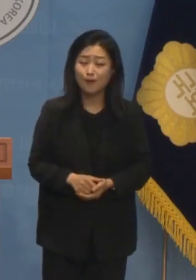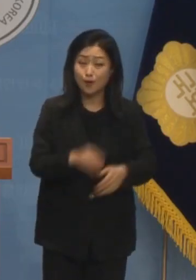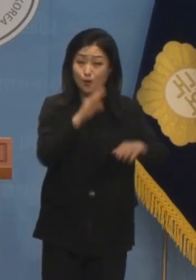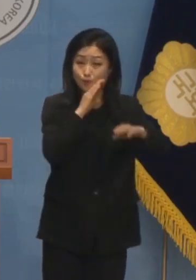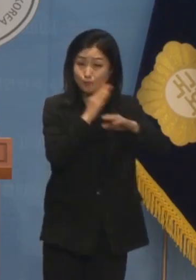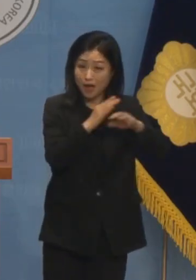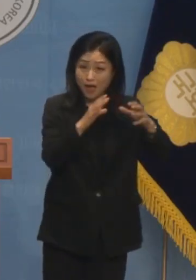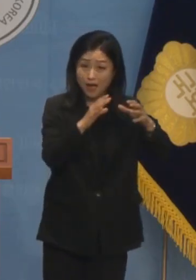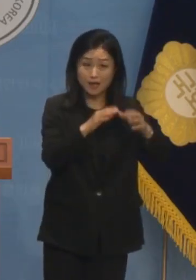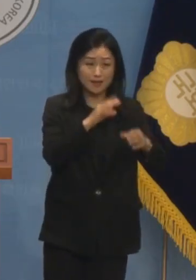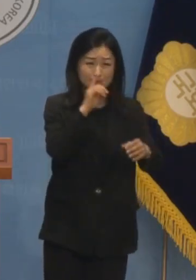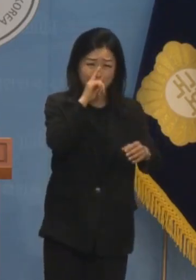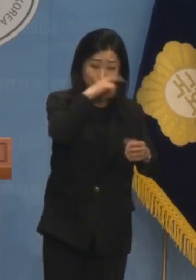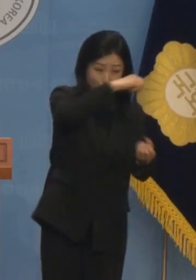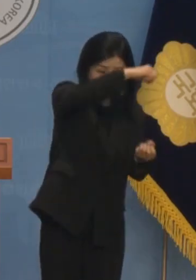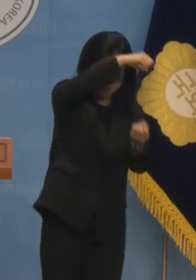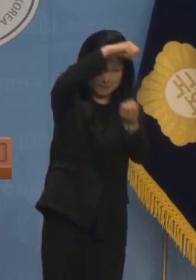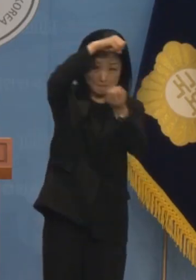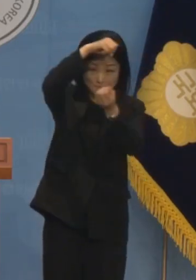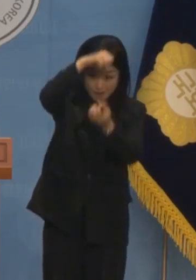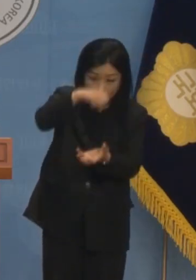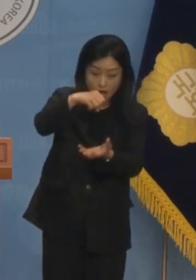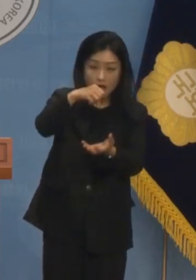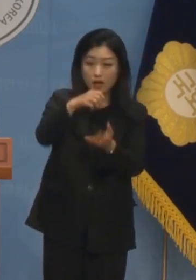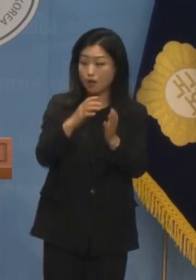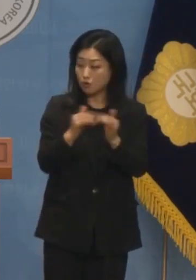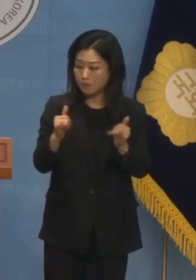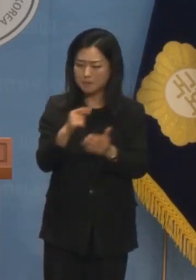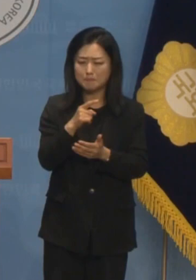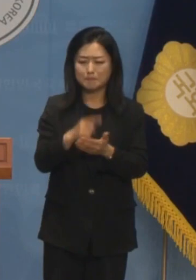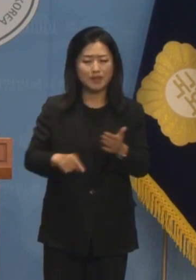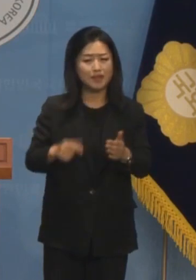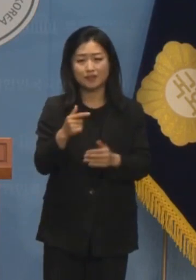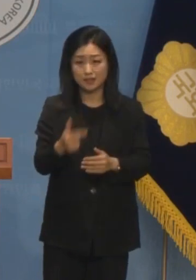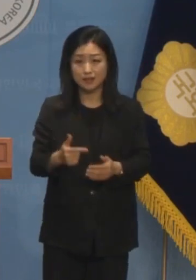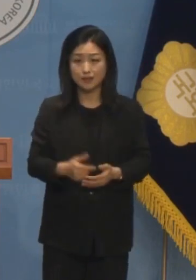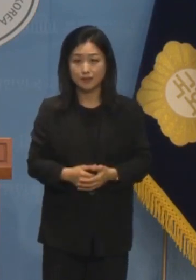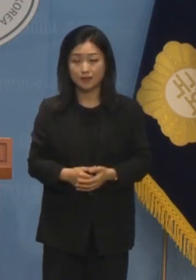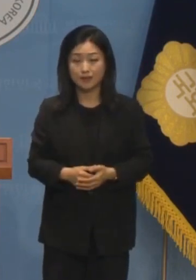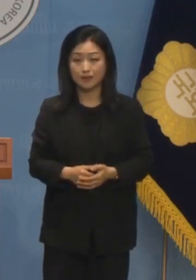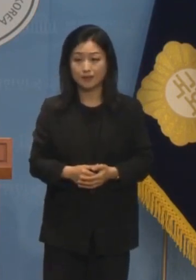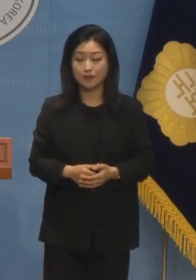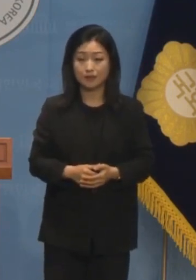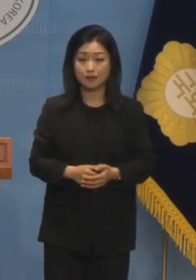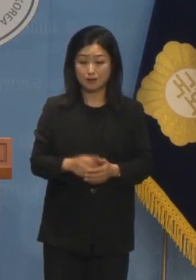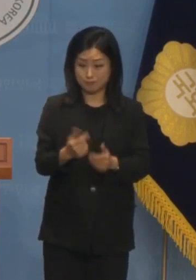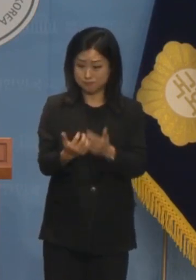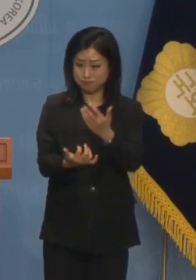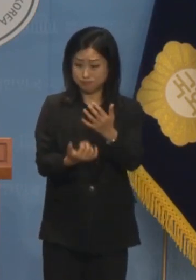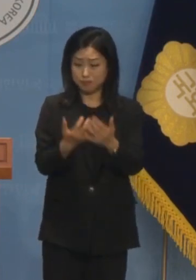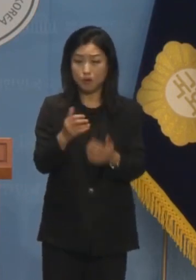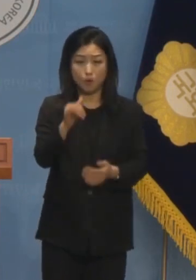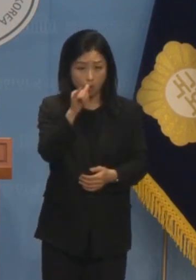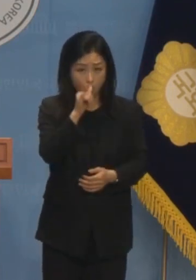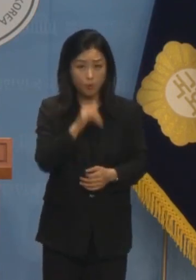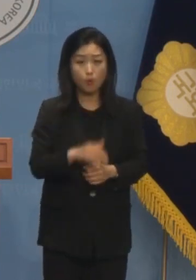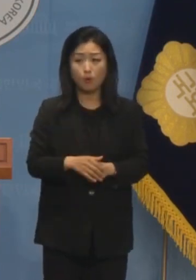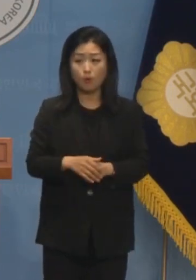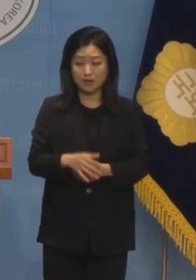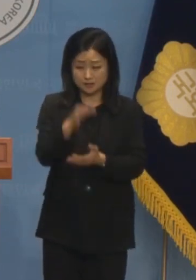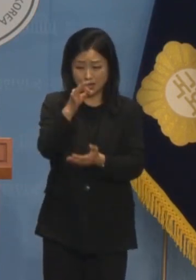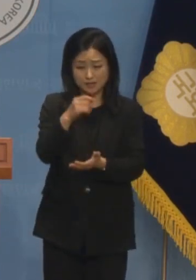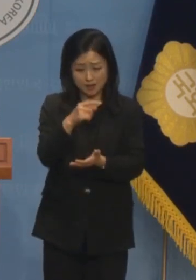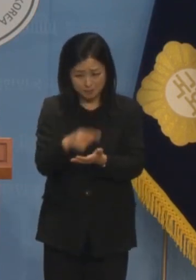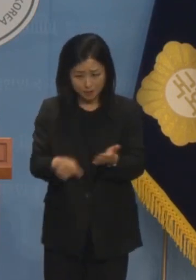북한이 연일 내려보내는 오물풍선으로 인해 국민의 피해가 점증하고 있습니다. 화재 사례가 이어지고 있고 단순 재산